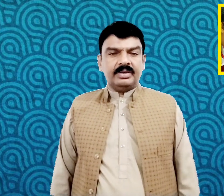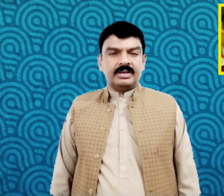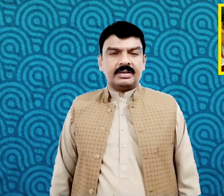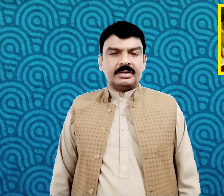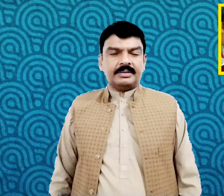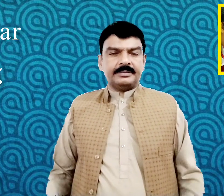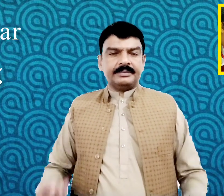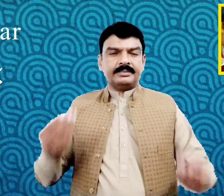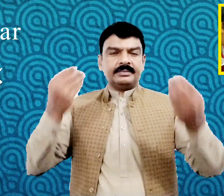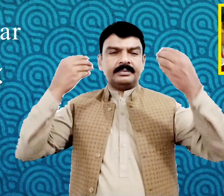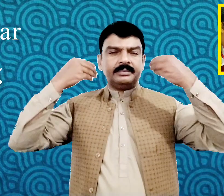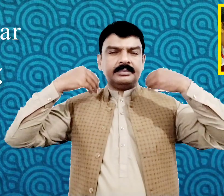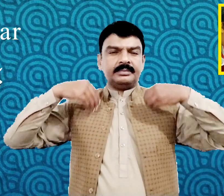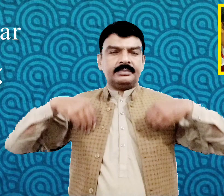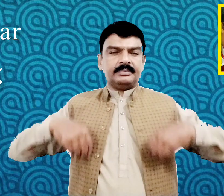वियर,